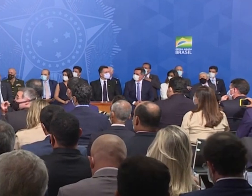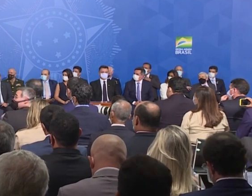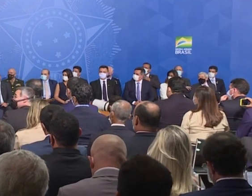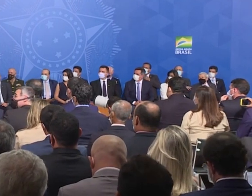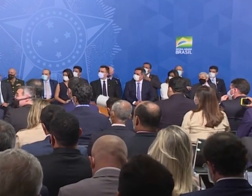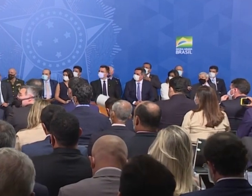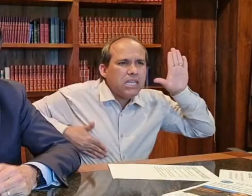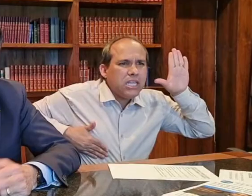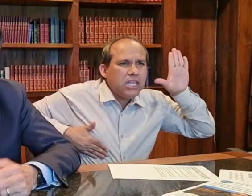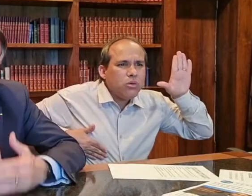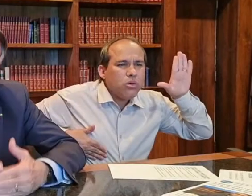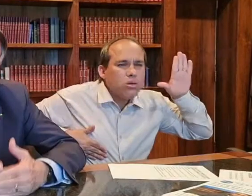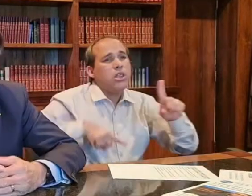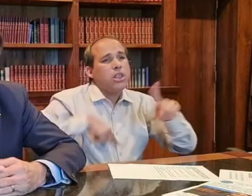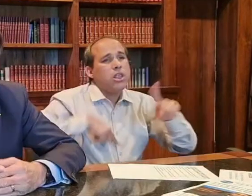ataque